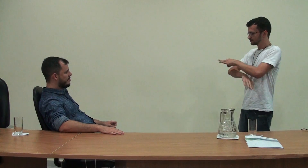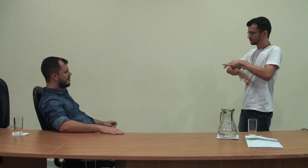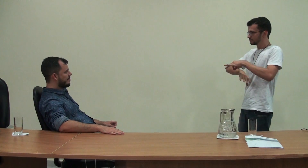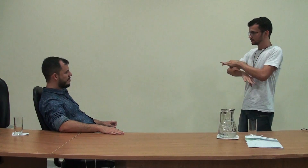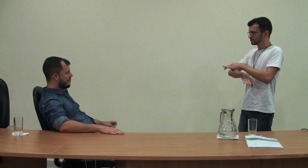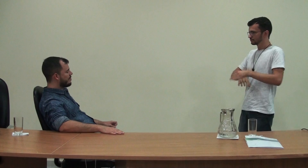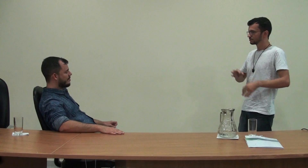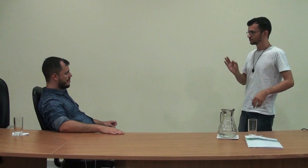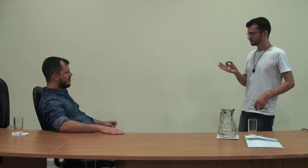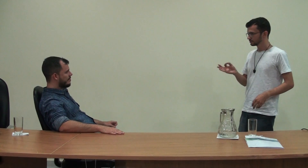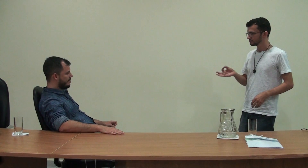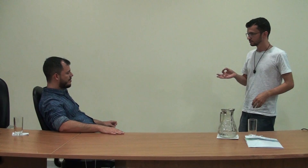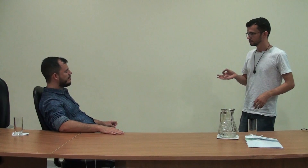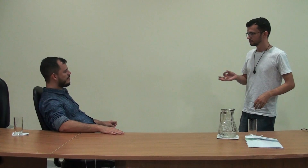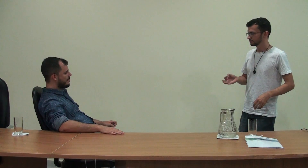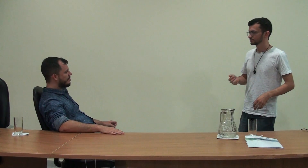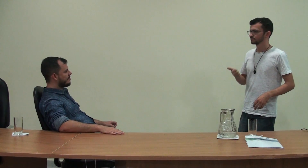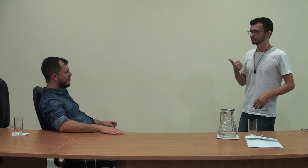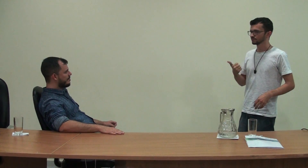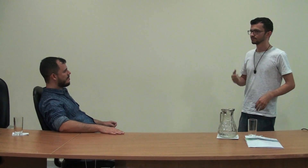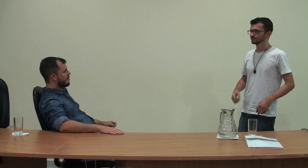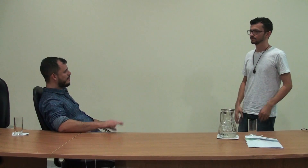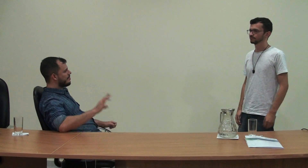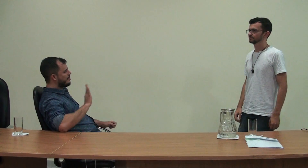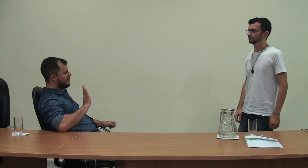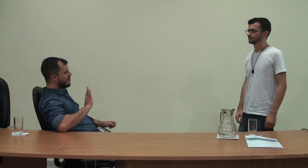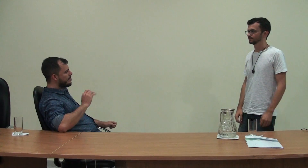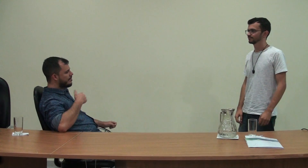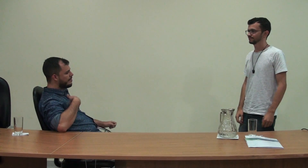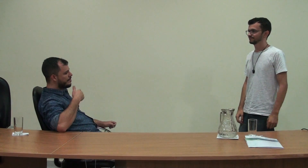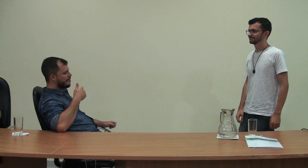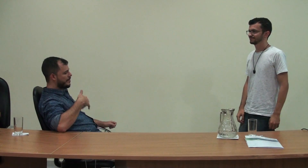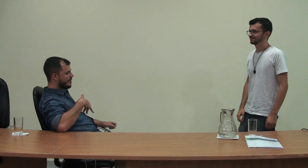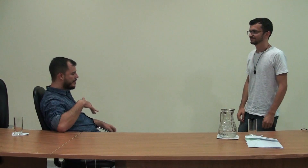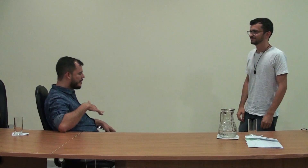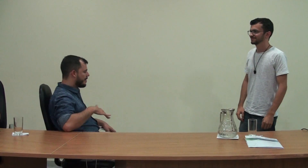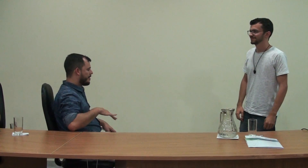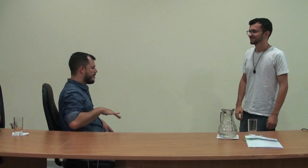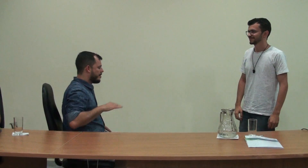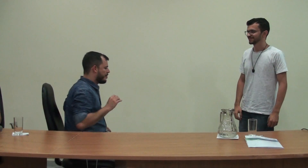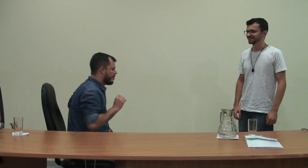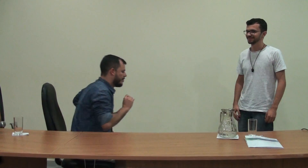comentário com relação a esse tema. Você que fez arquitetura.